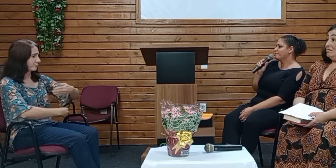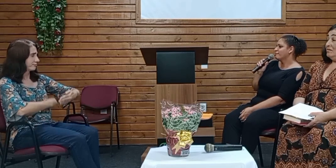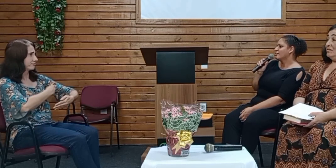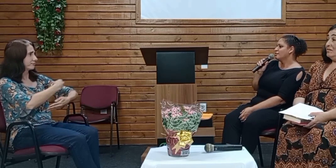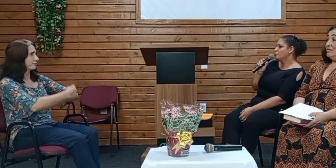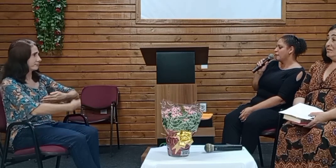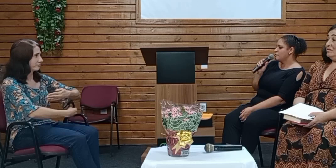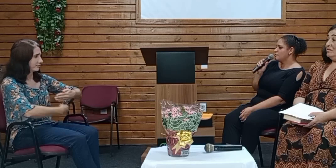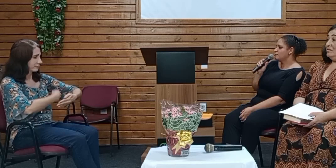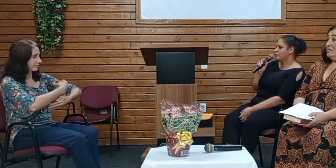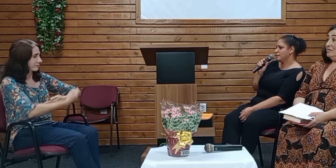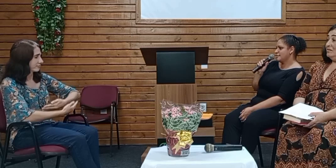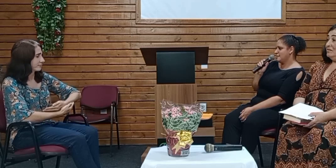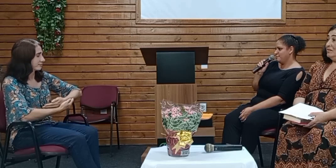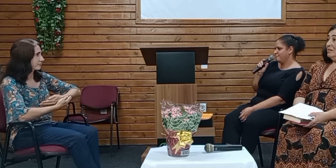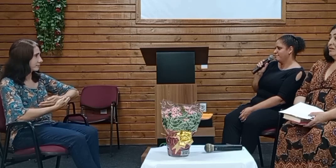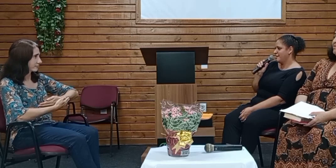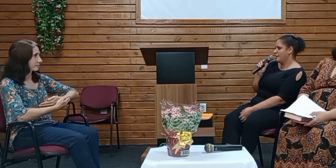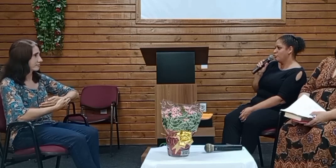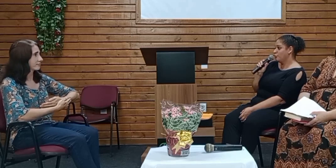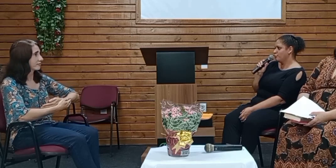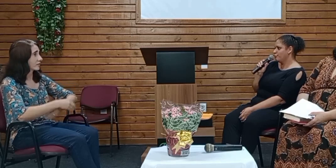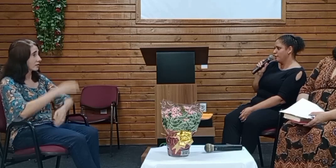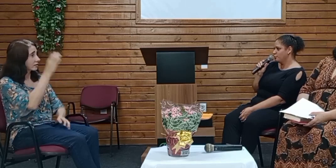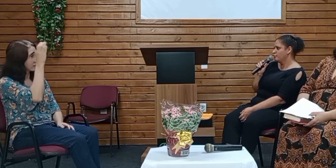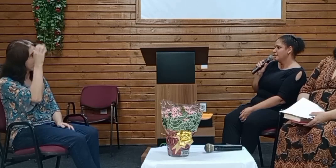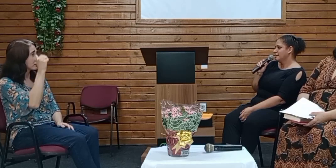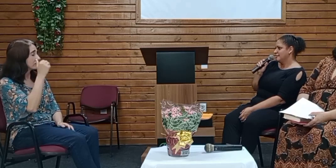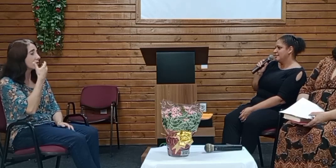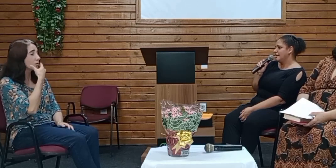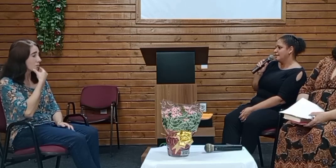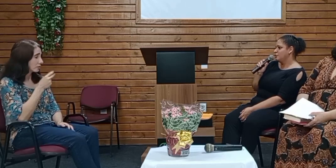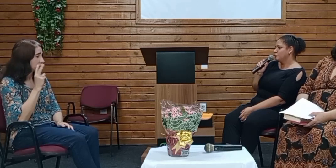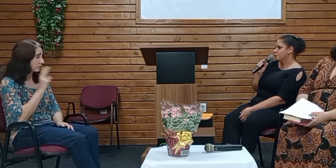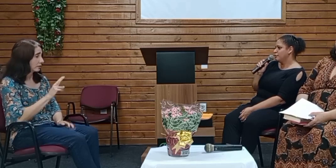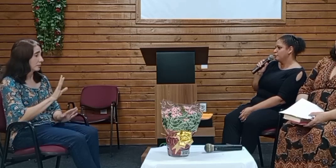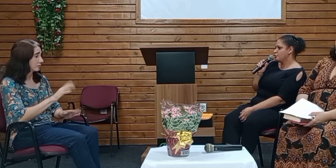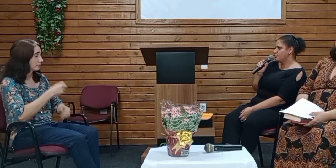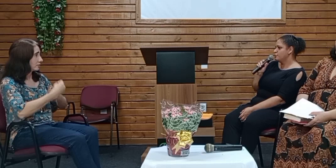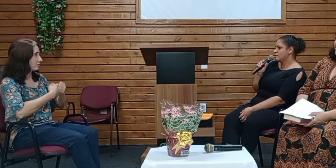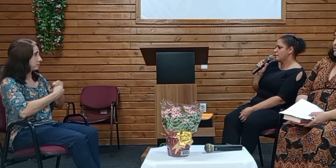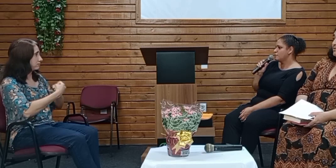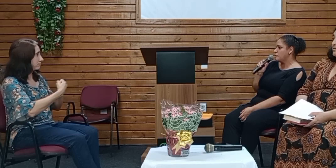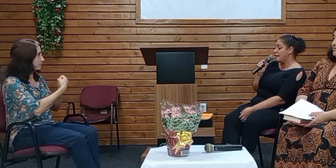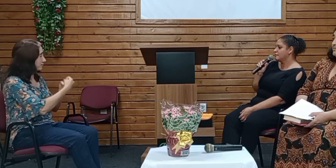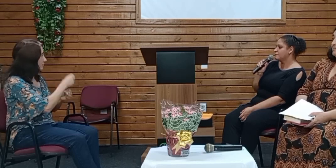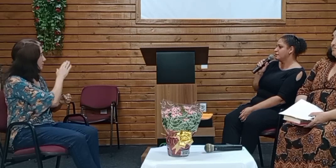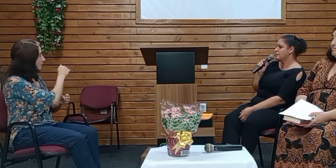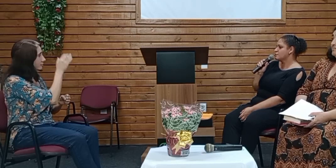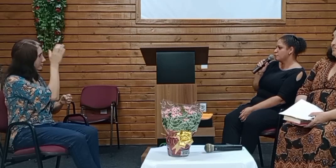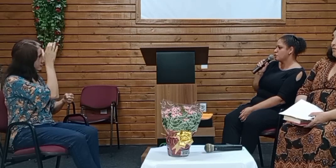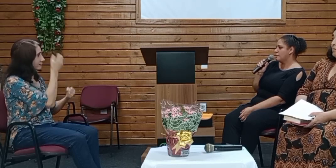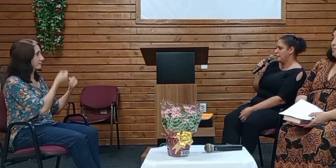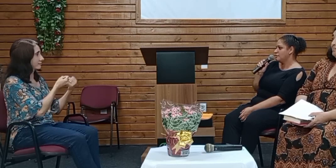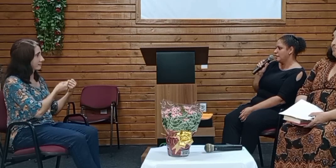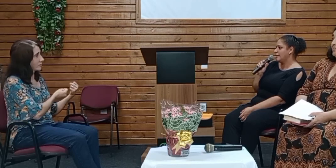Então, no caminho eu nasci. Era muito frio. E aí o meu tio disse, não, espera, que nós